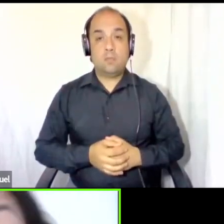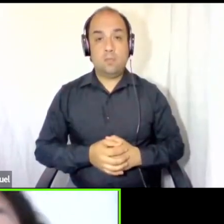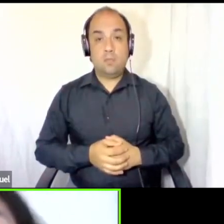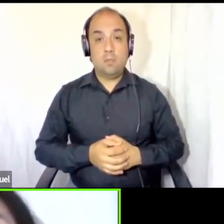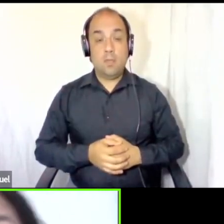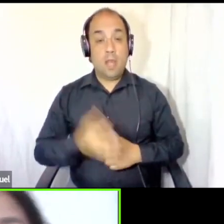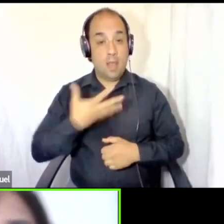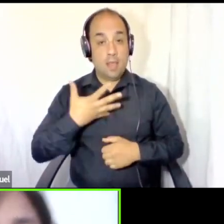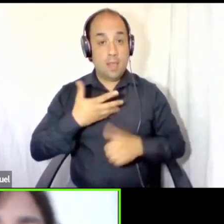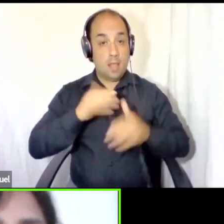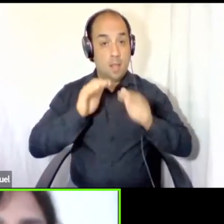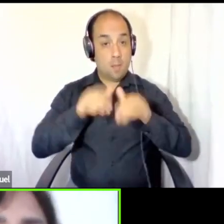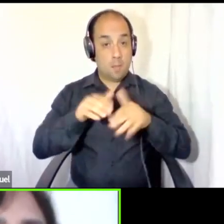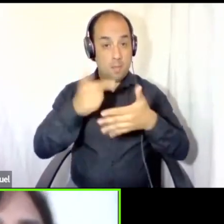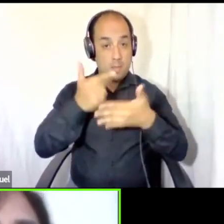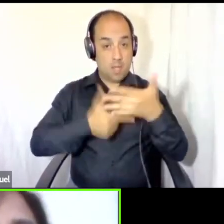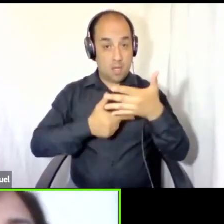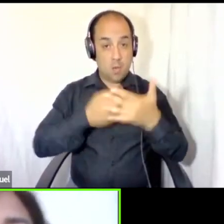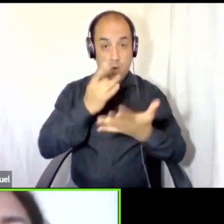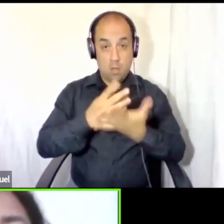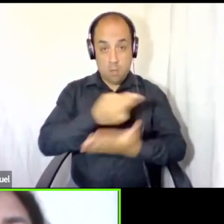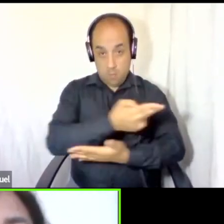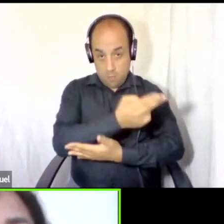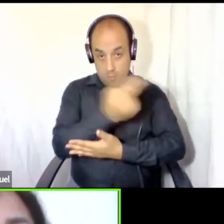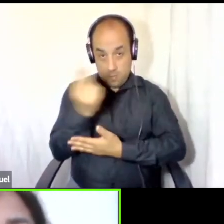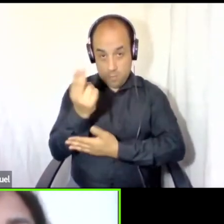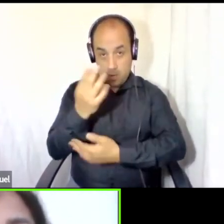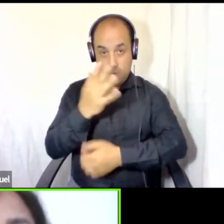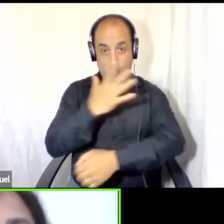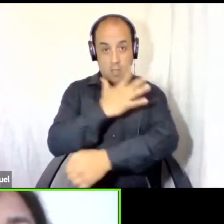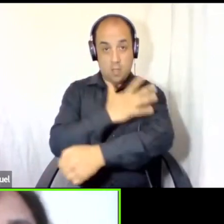el registro solamente a ustedes,